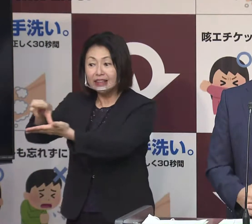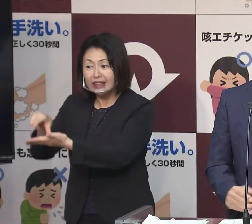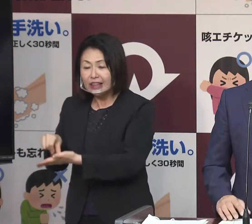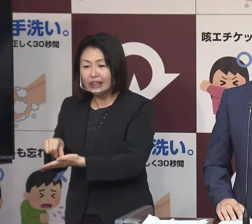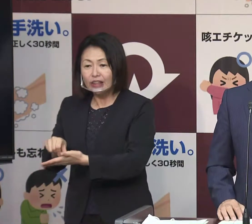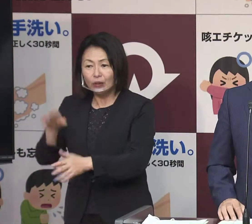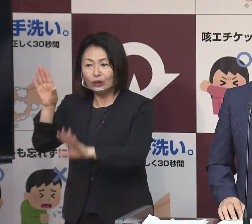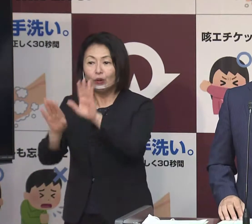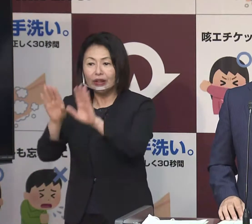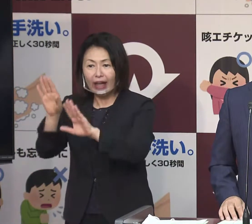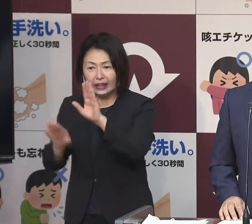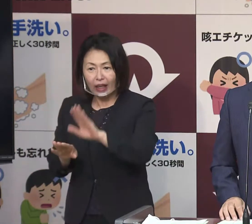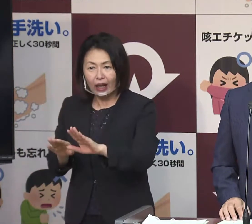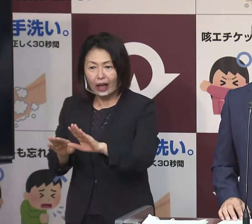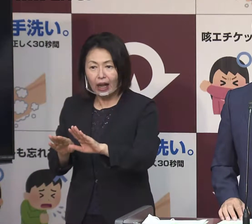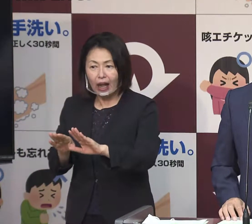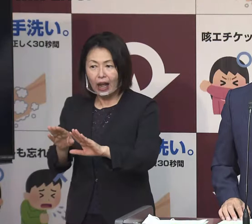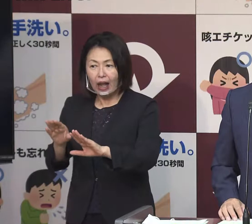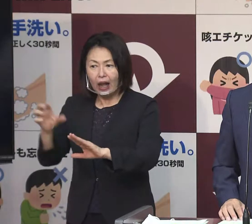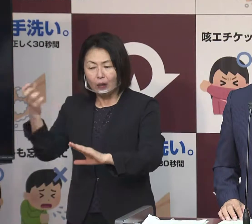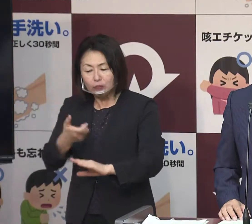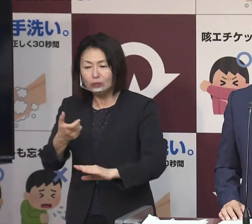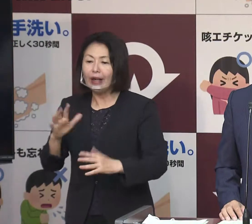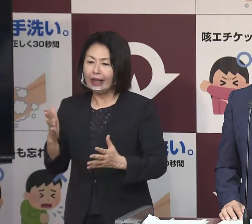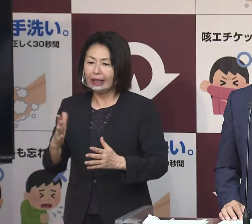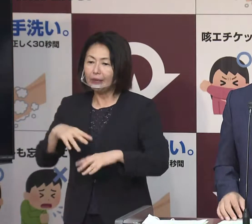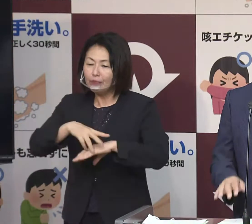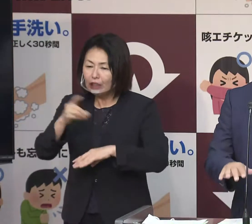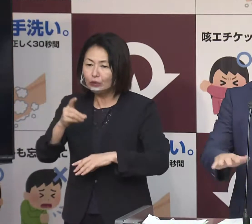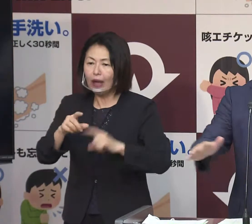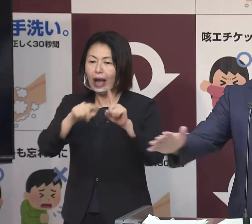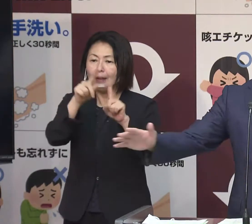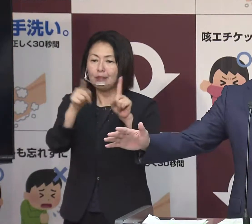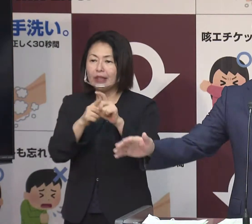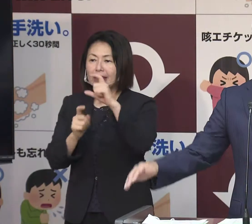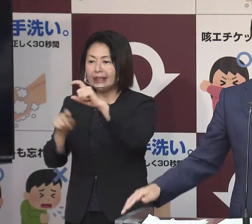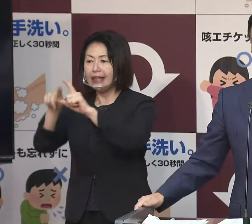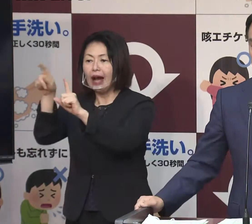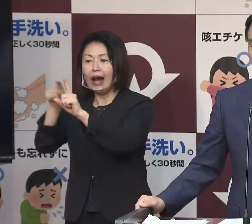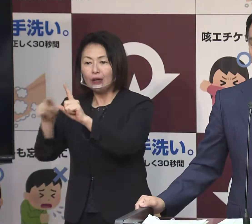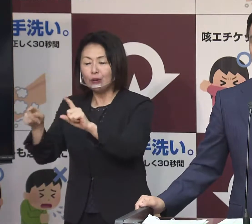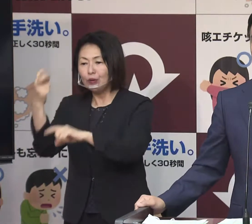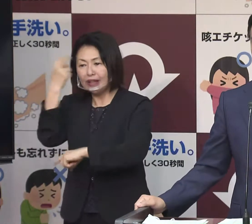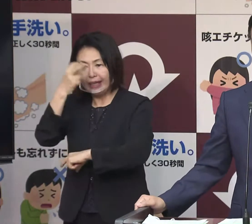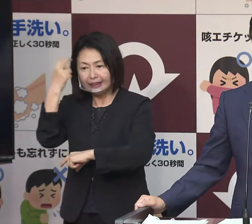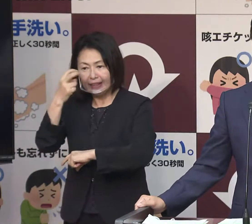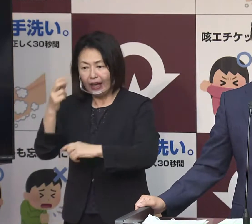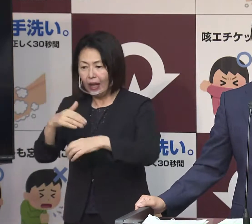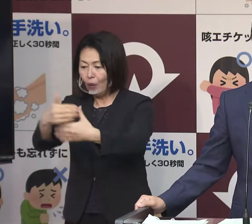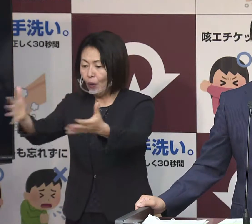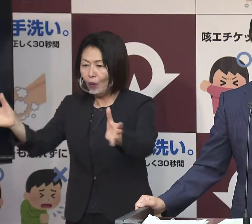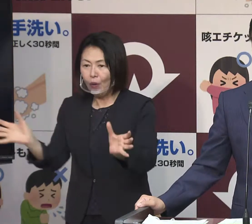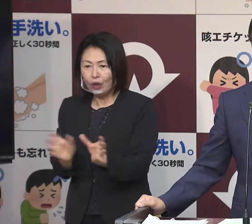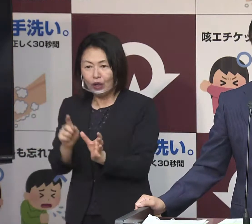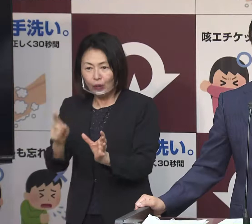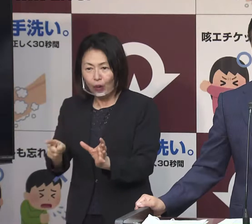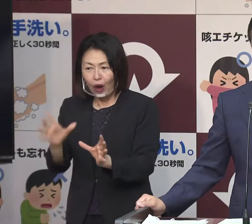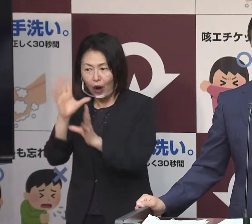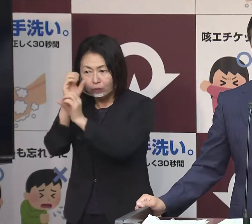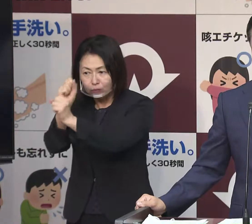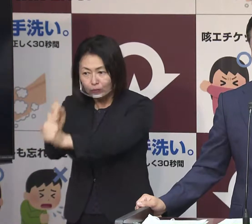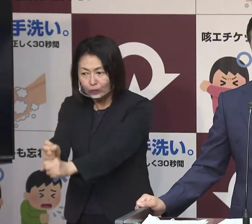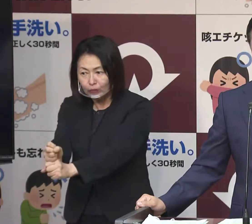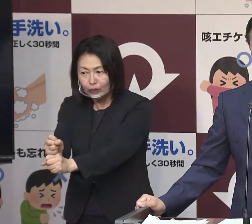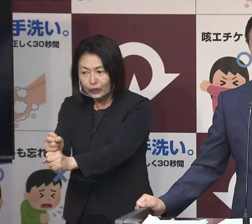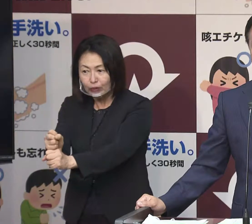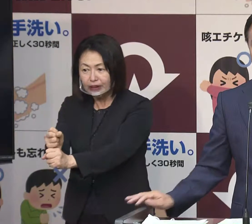どの程度なのかというところを確たるものがありませんので、まずは PCR 検査をですね、このエリアをぐっと広げて行うと、一斉に行うということを行いたい